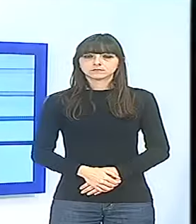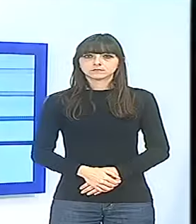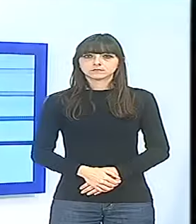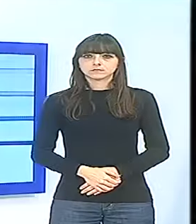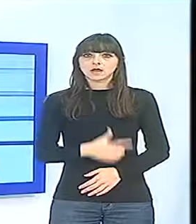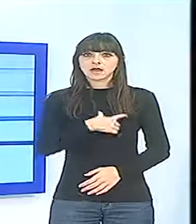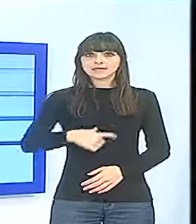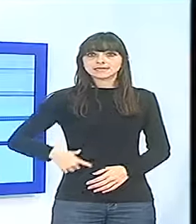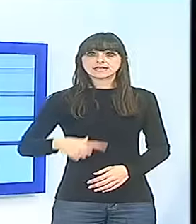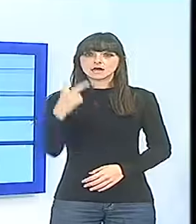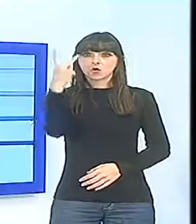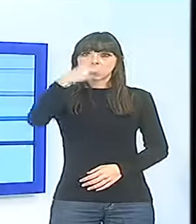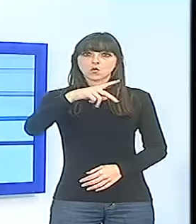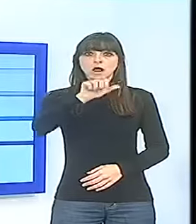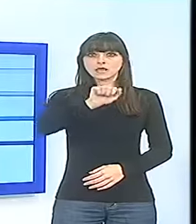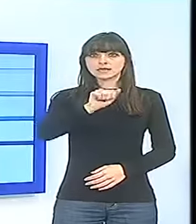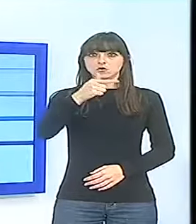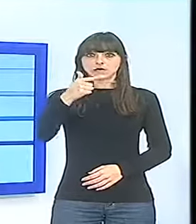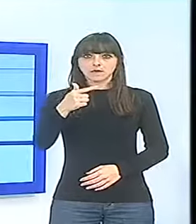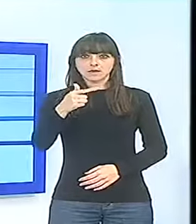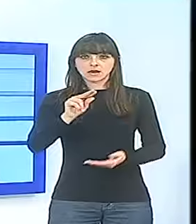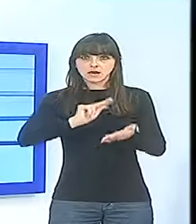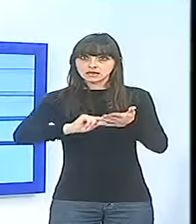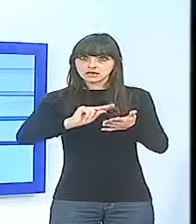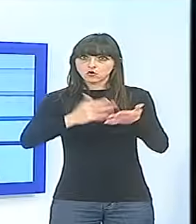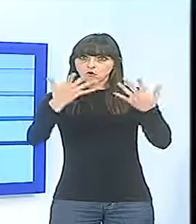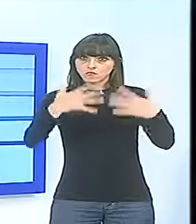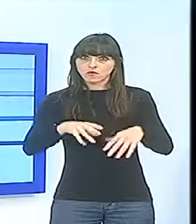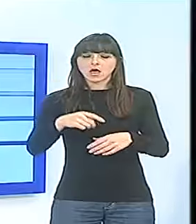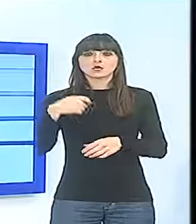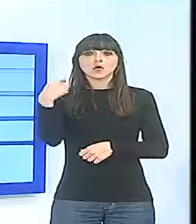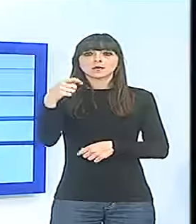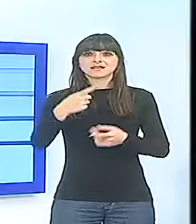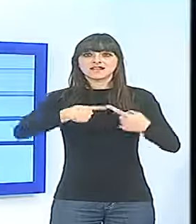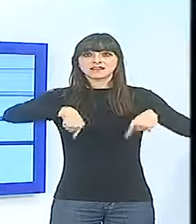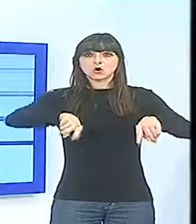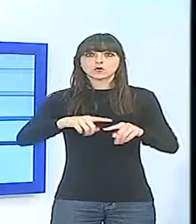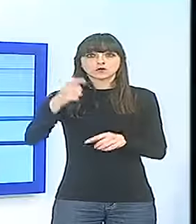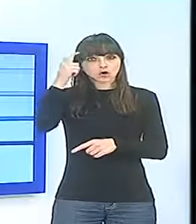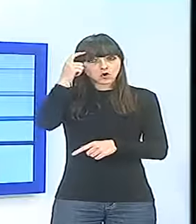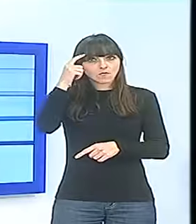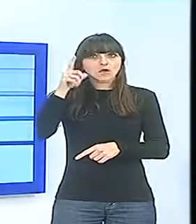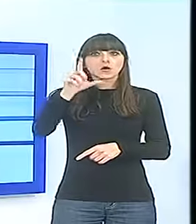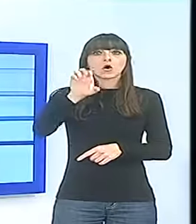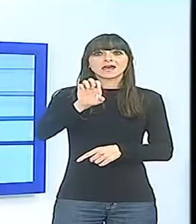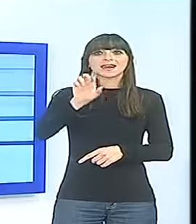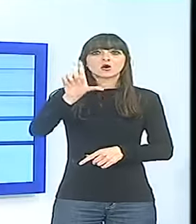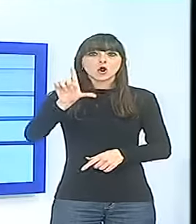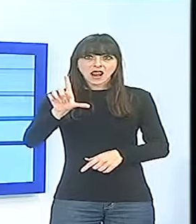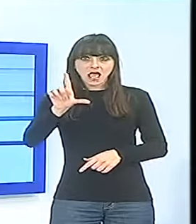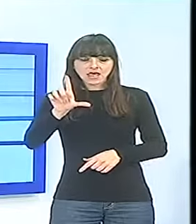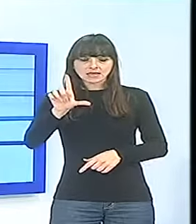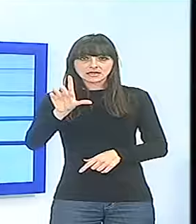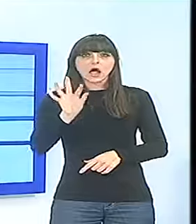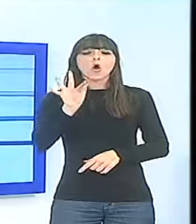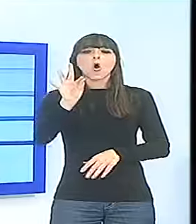Il sindaco di Lucca, Alessandro Tambellini, ha scritto al presidente del Consiglio, Enrico Letta, in vista della seduta del Consiglio